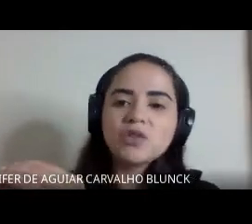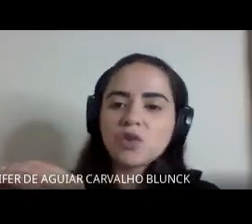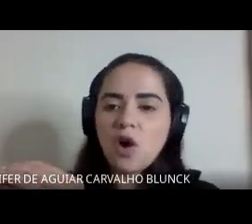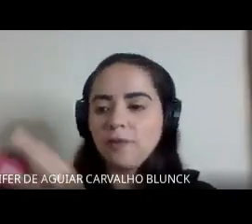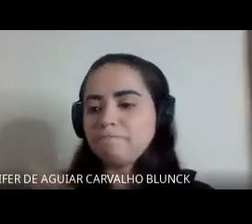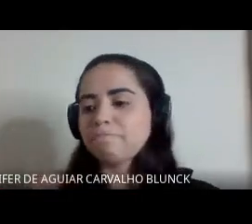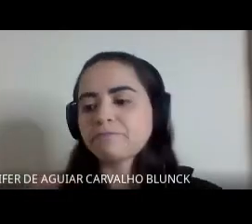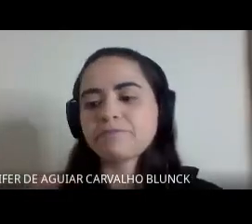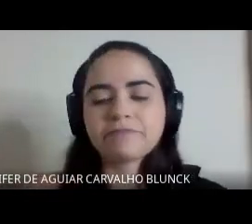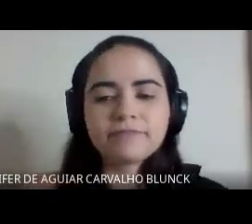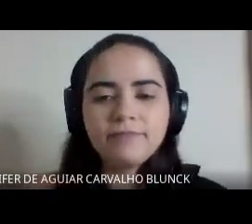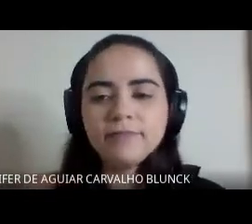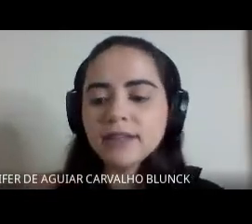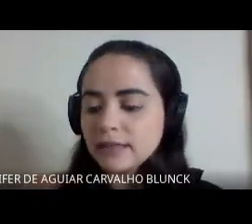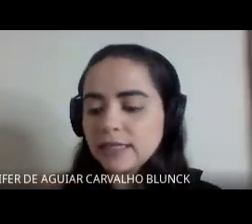Mas só